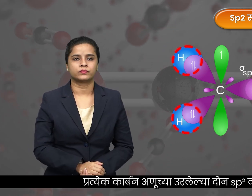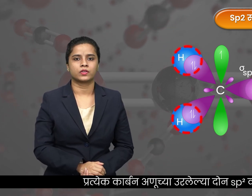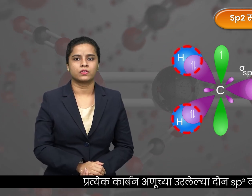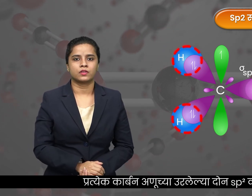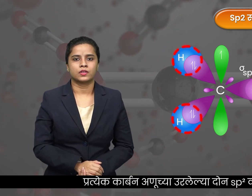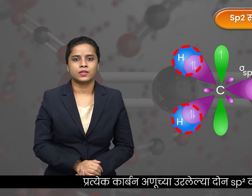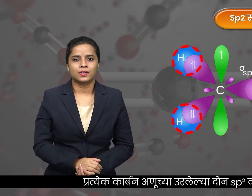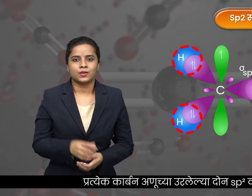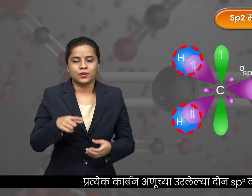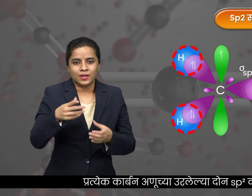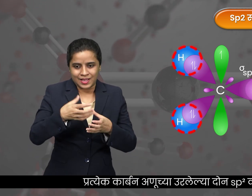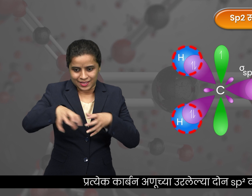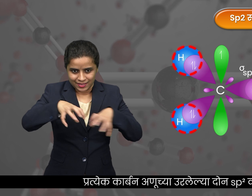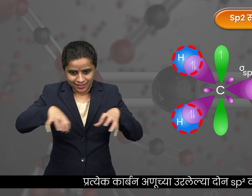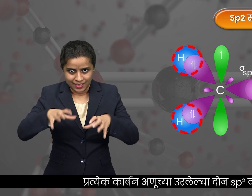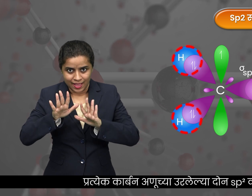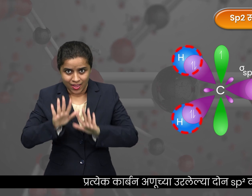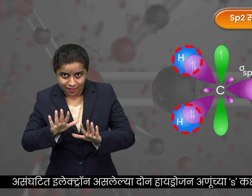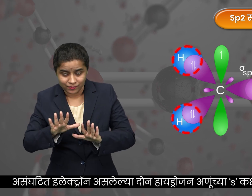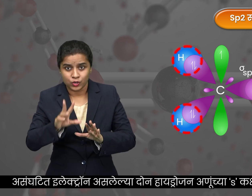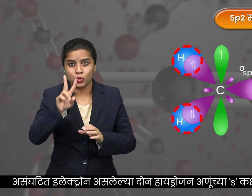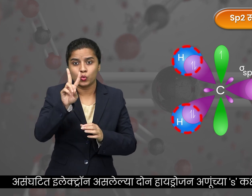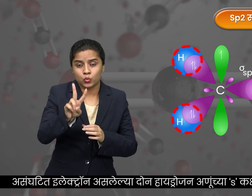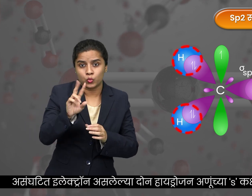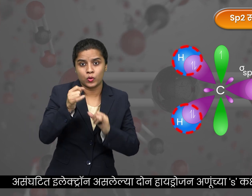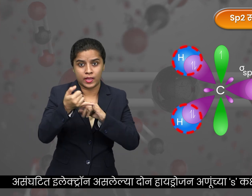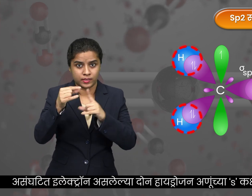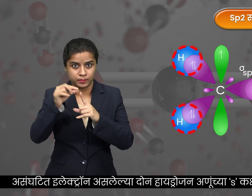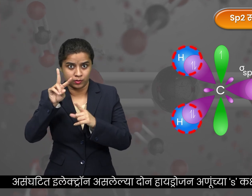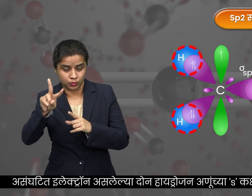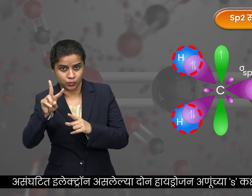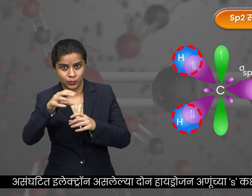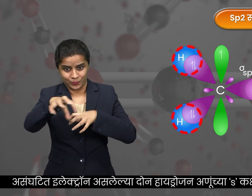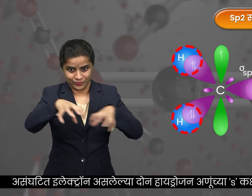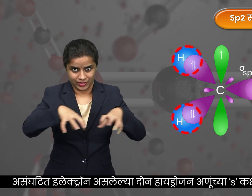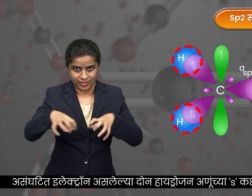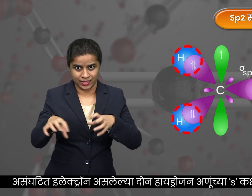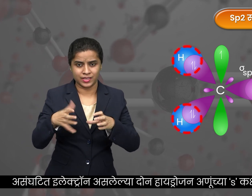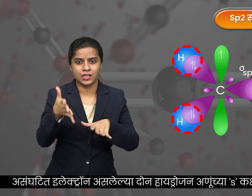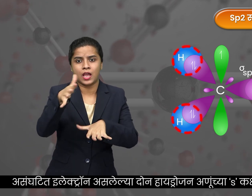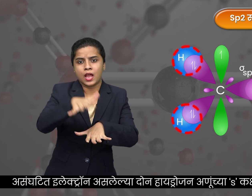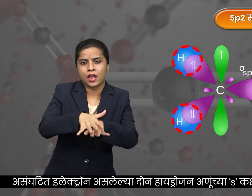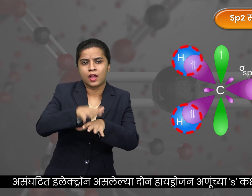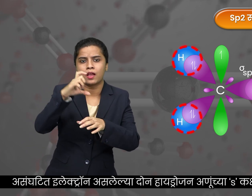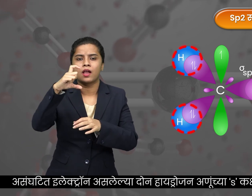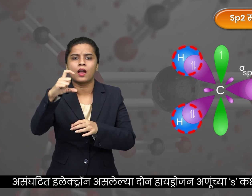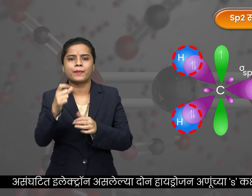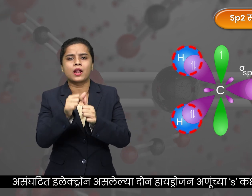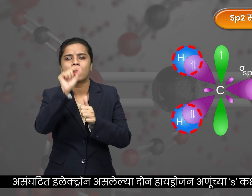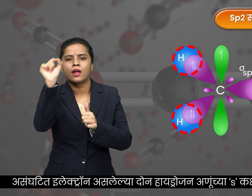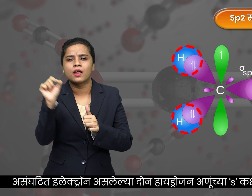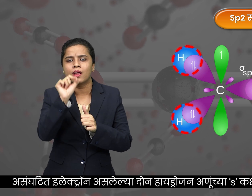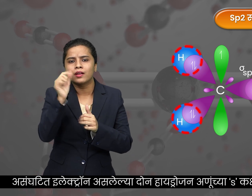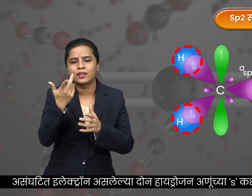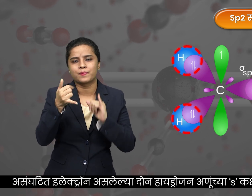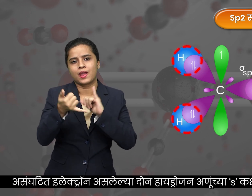प्रत्येक कार्बन अणूच्या उरलेल्या 2 sp2 कक्षा असंघटित इलेक्ट्रॉन असलेल्या 2 हायड्रोजन अणूंच्या s कक्षांशी ओव्हरलॅप